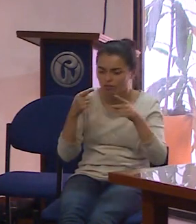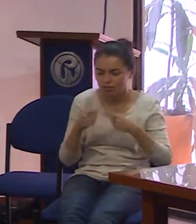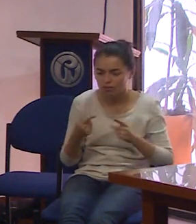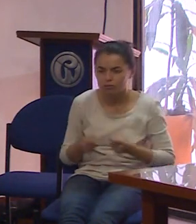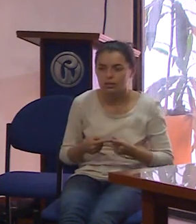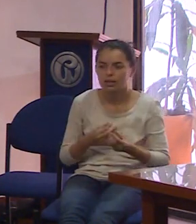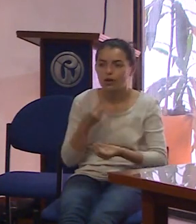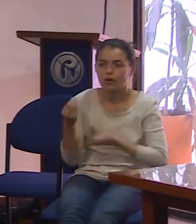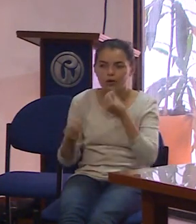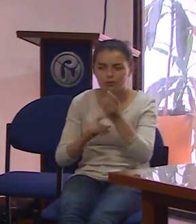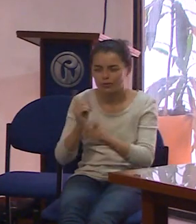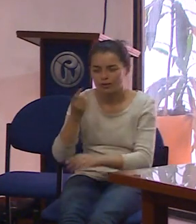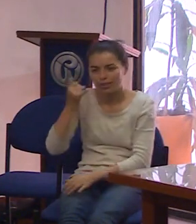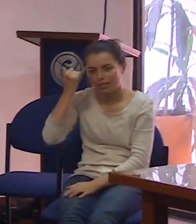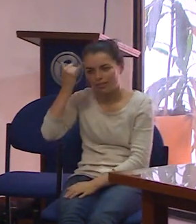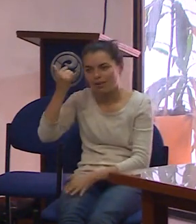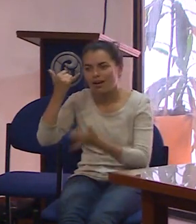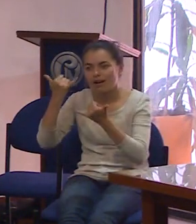idea es